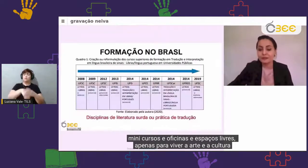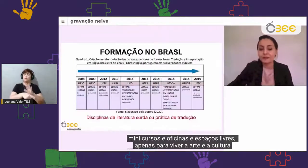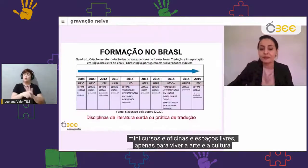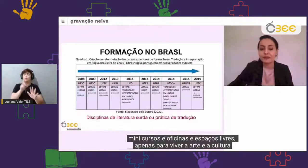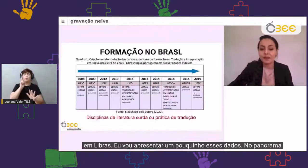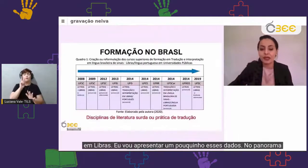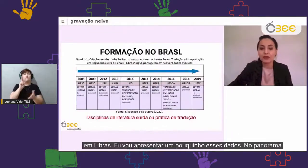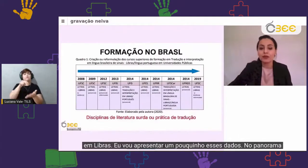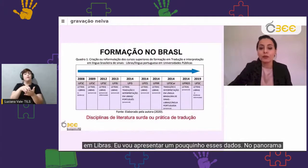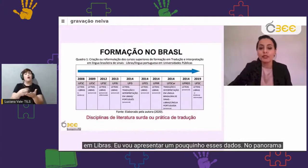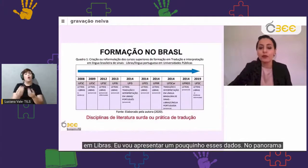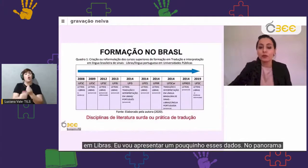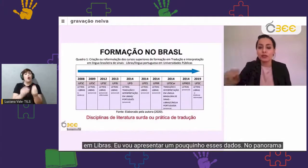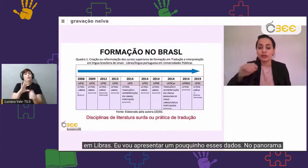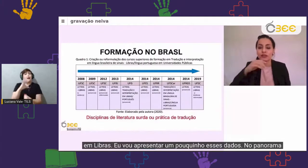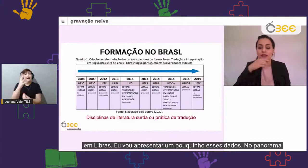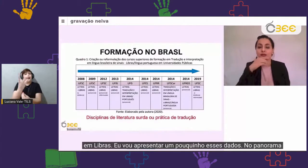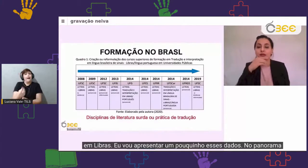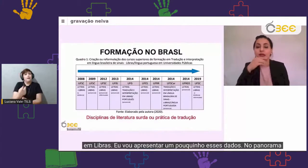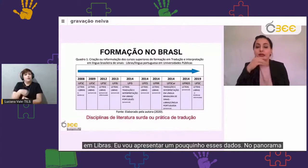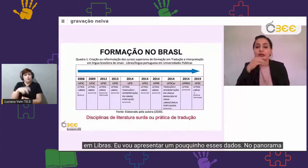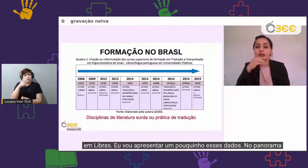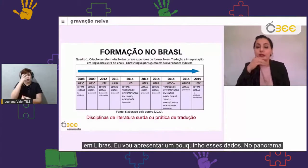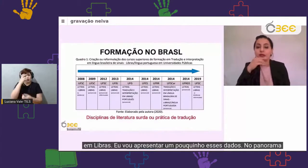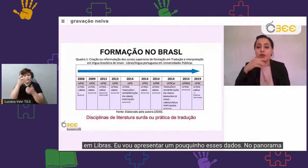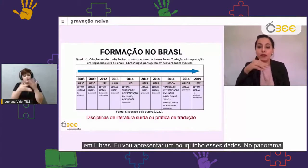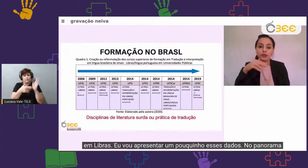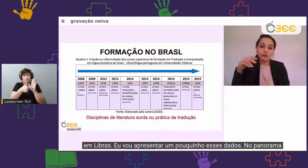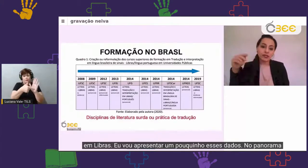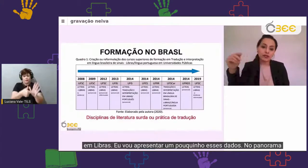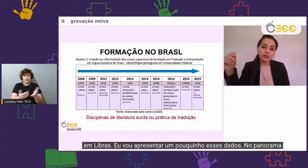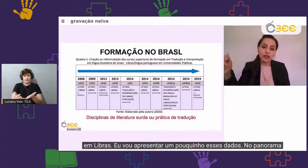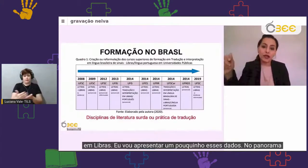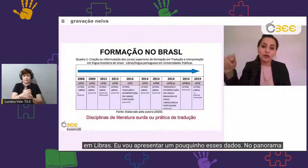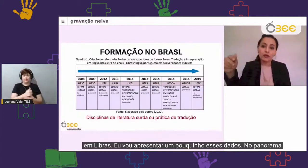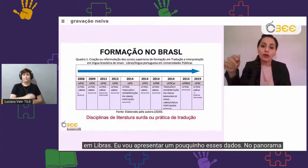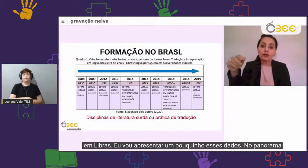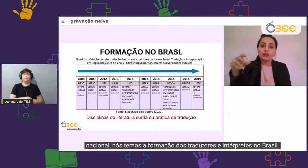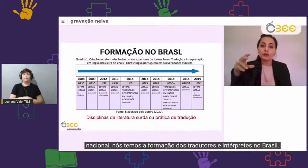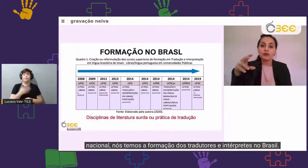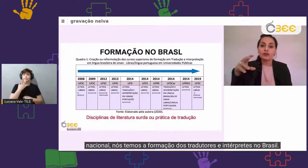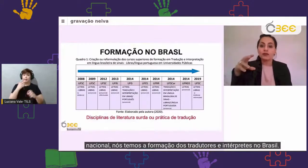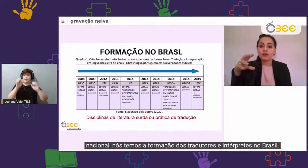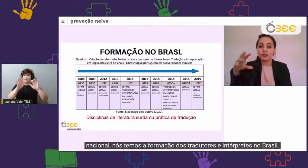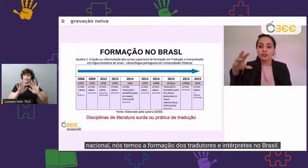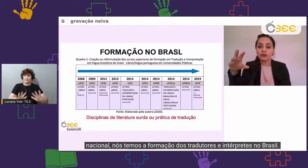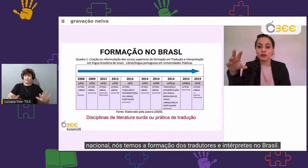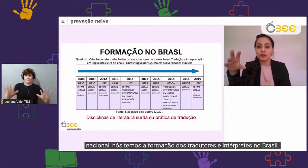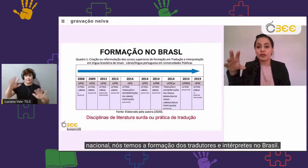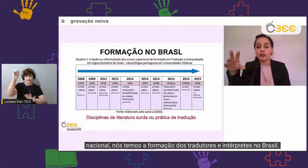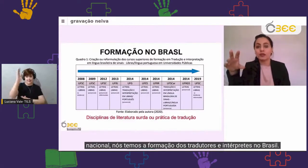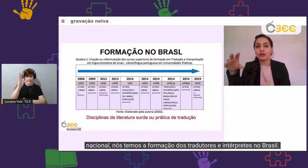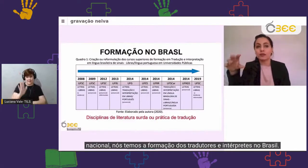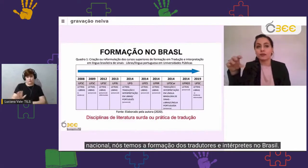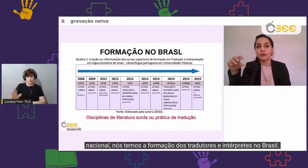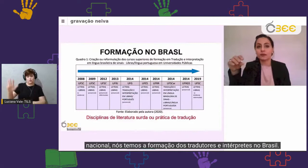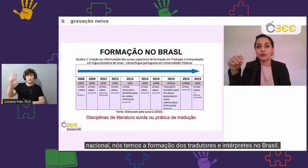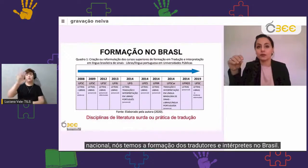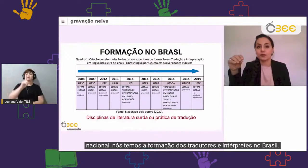Libras, tá? Então, vou apresentar um pouquinho desses dados. Num panorama nacional, nós temos a